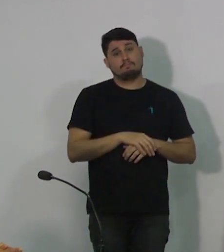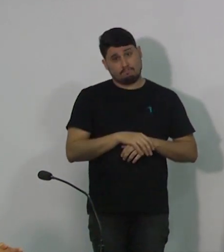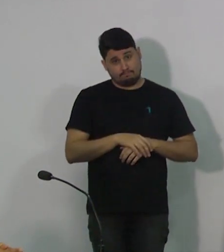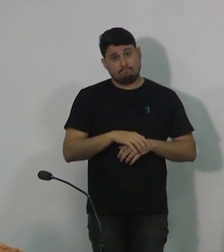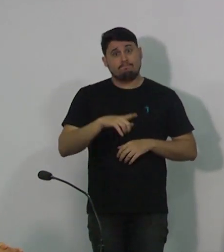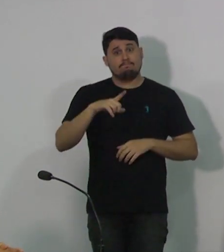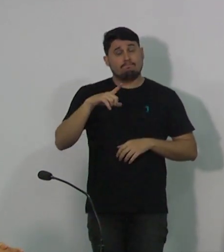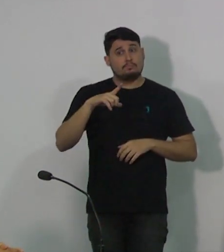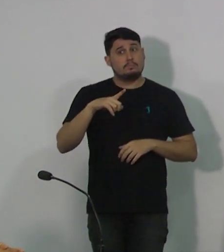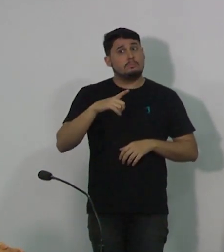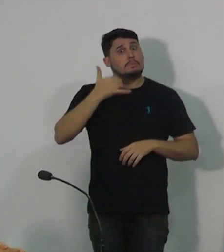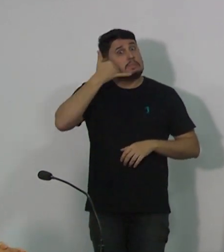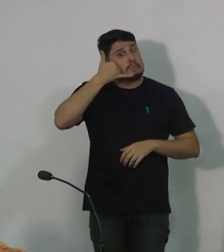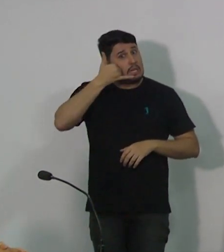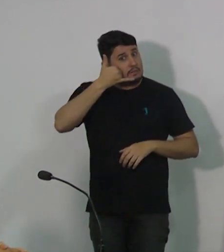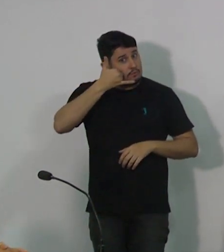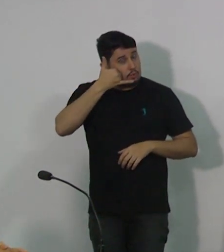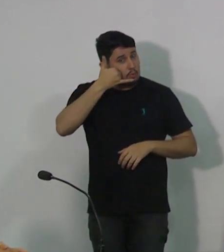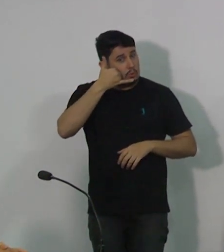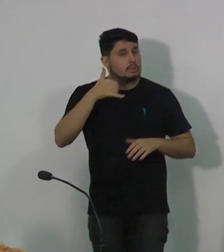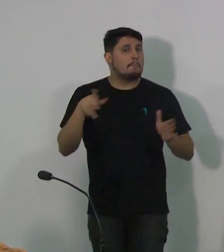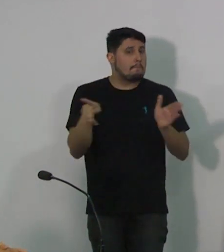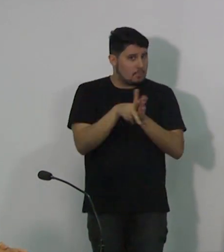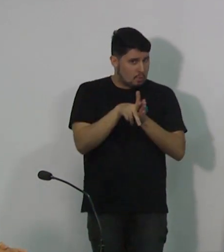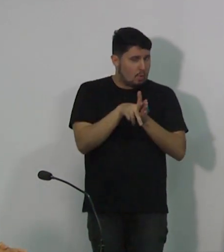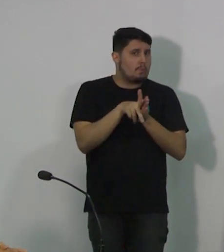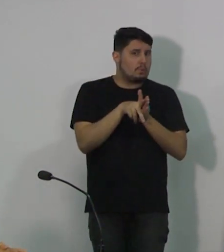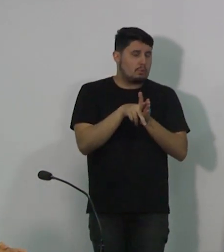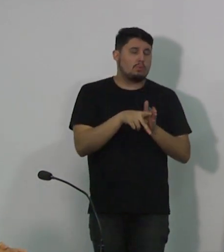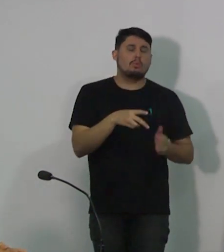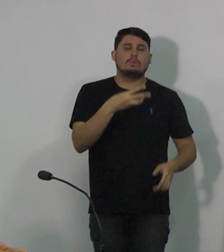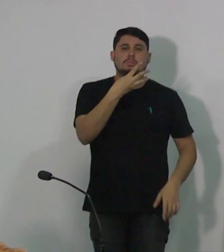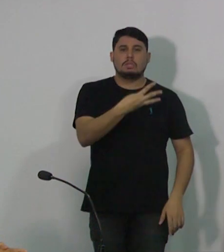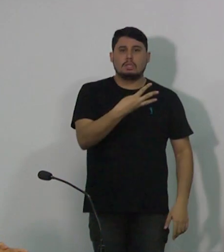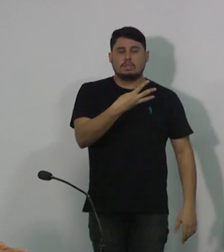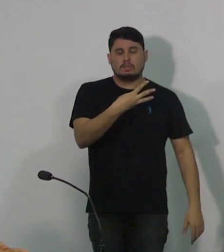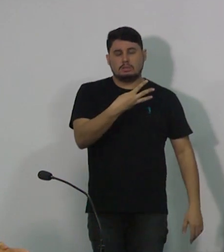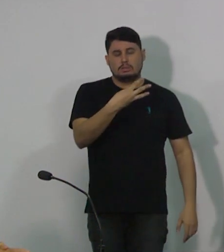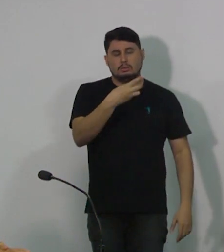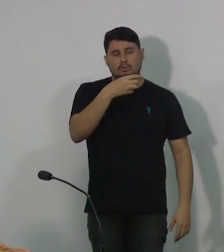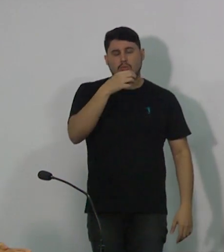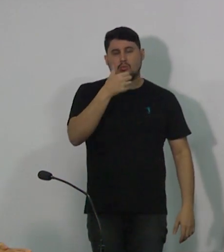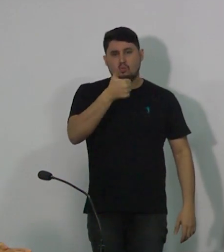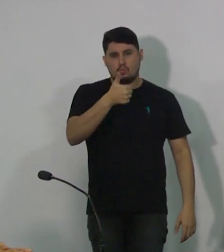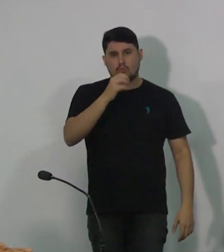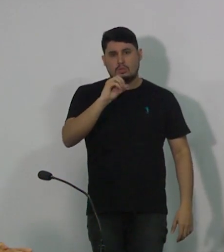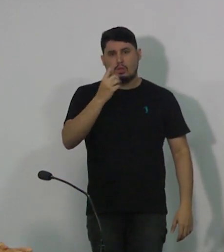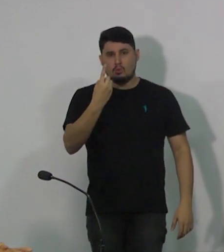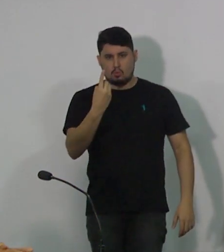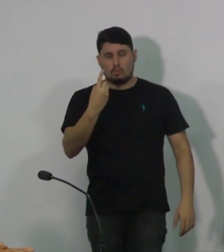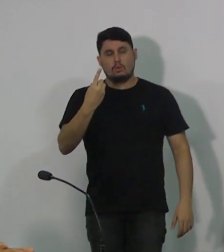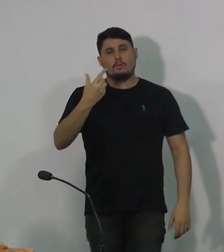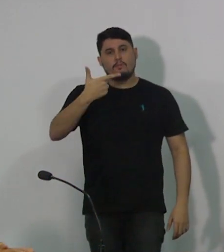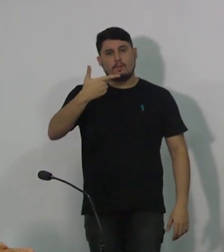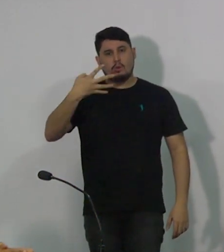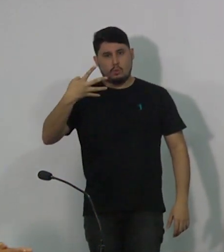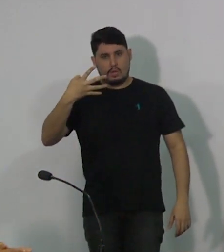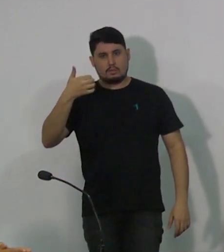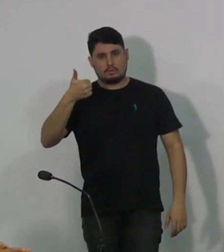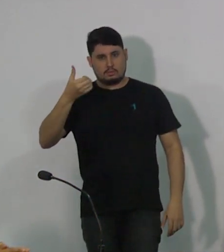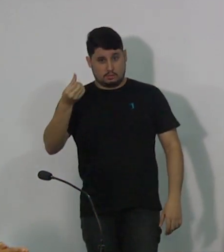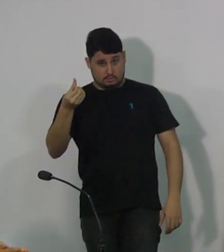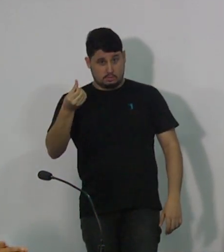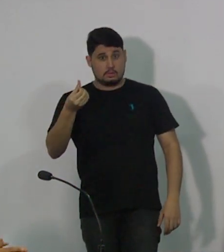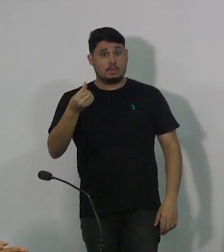exclusivo para falar sobre esses casos, que a gente tem o 3101-2416, que é para tirar dúvidas, e a gente tem um telefone